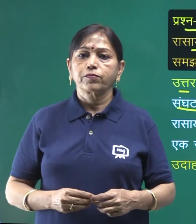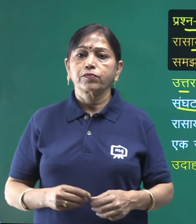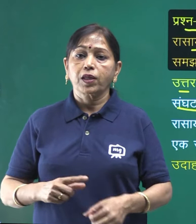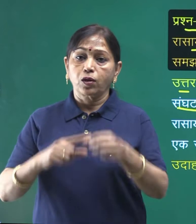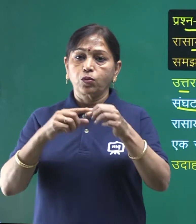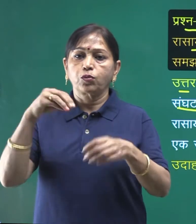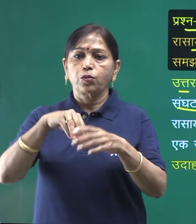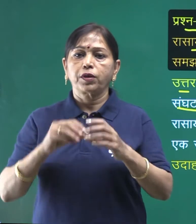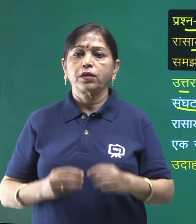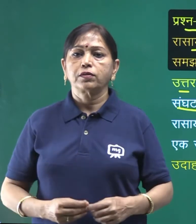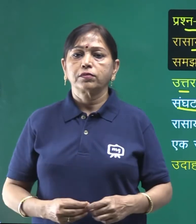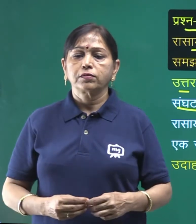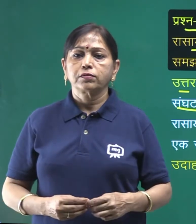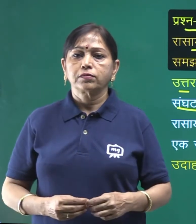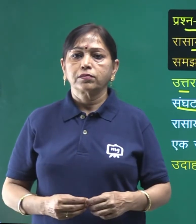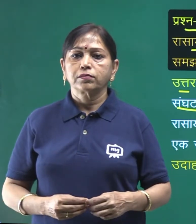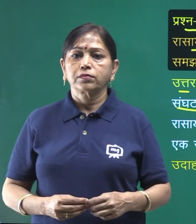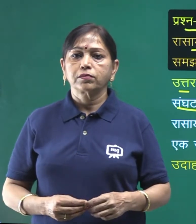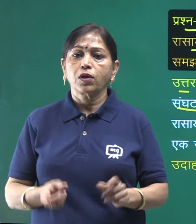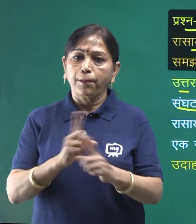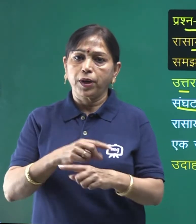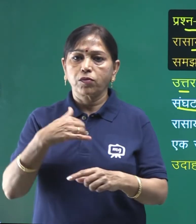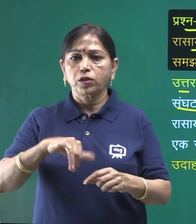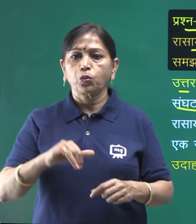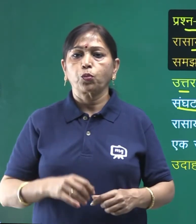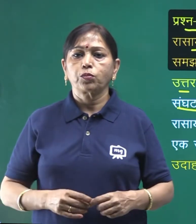गुणों में परिवर्तन को